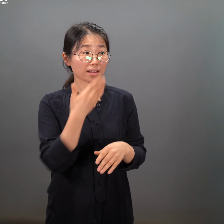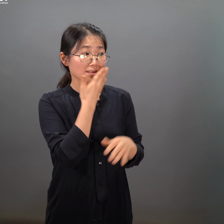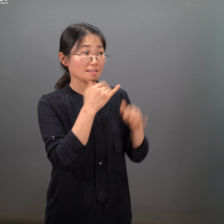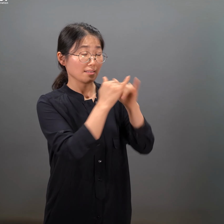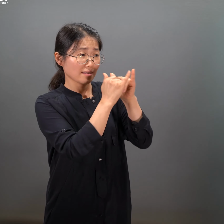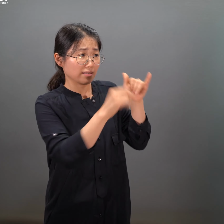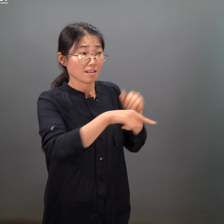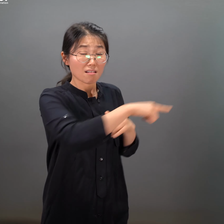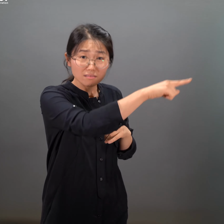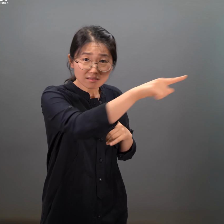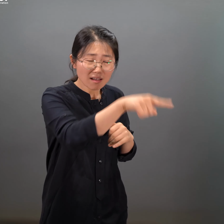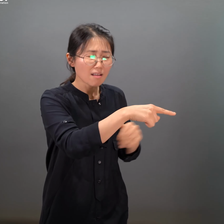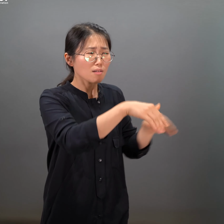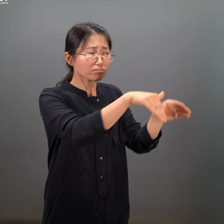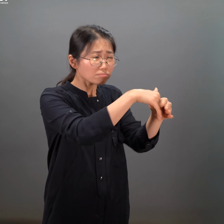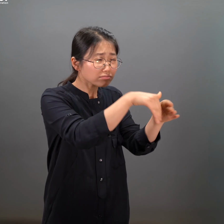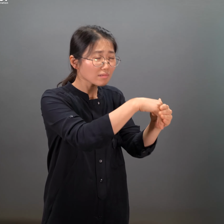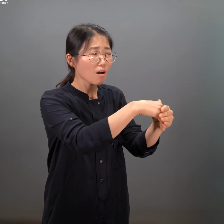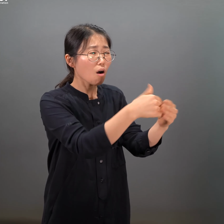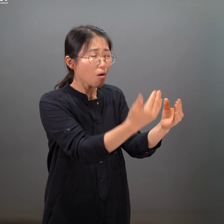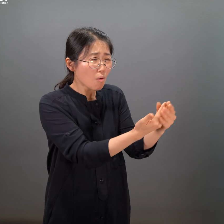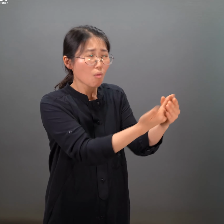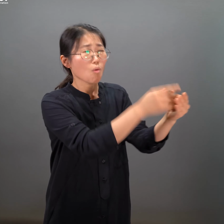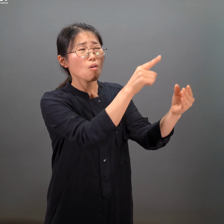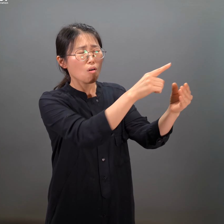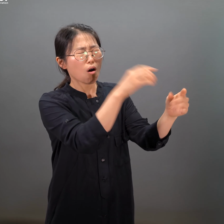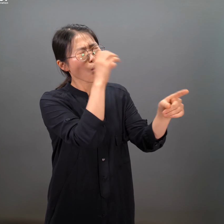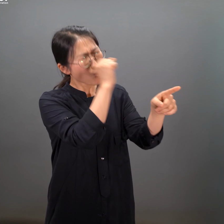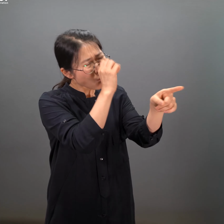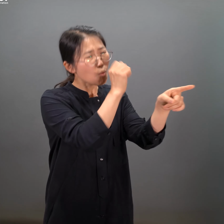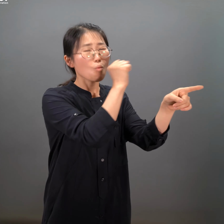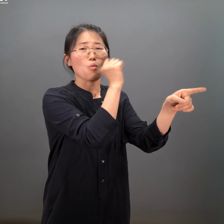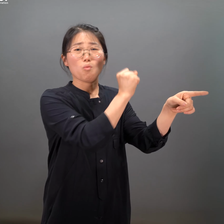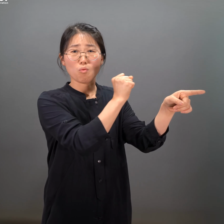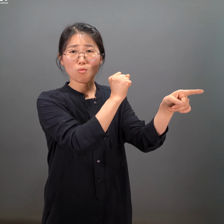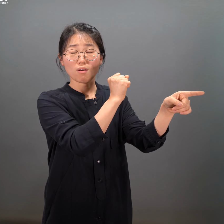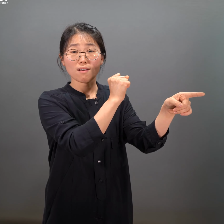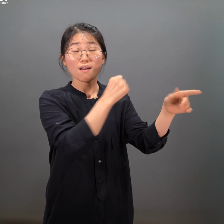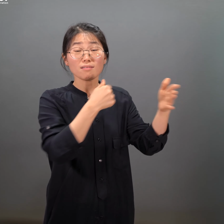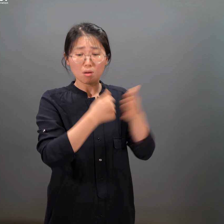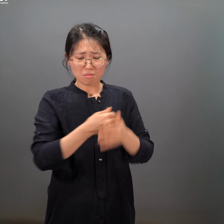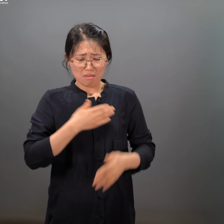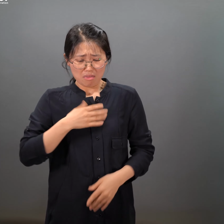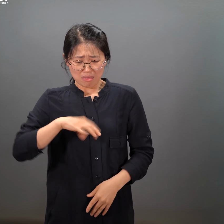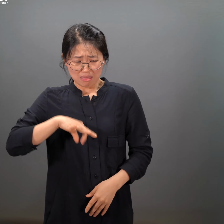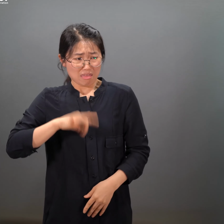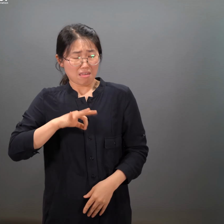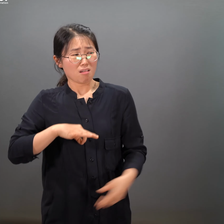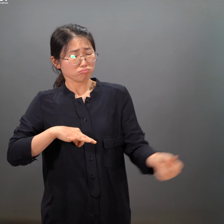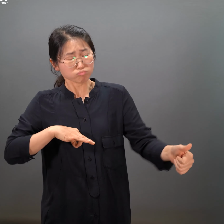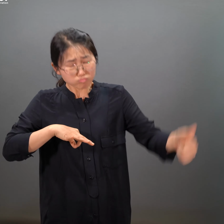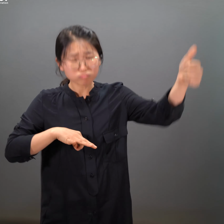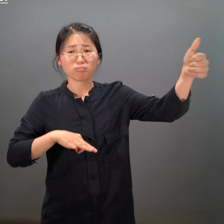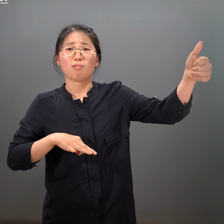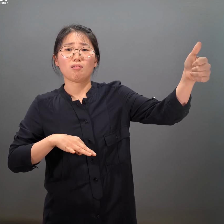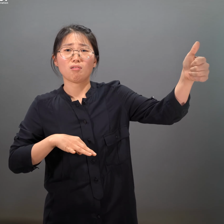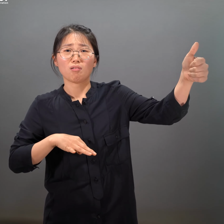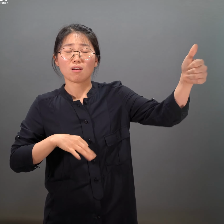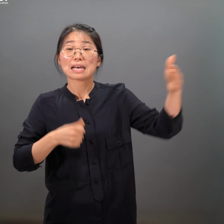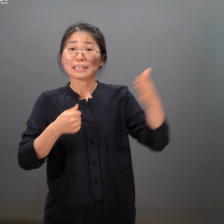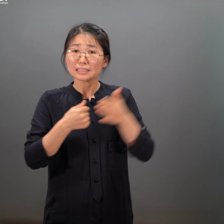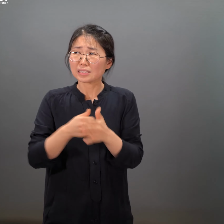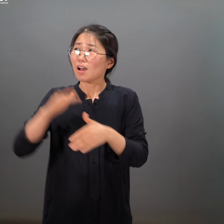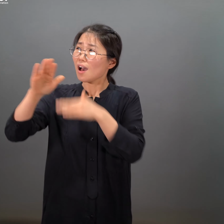좋아 보이고 또 그들이 누리는 문화가 더 나아 보였을 거예요. 그래서 하나님의 백성이었던